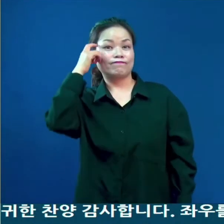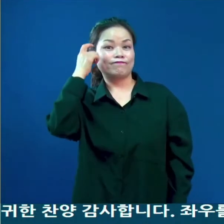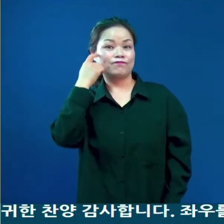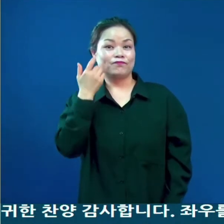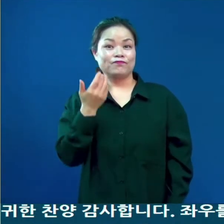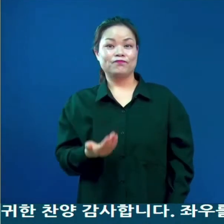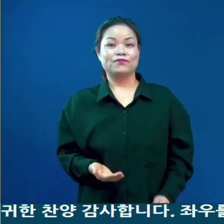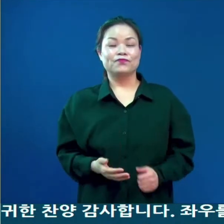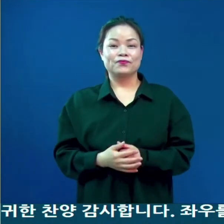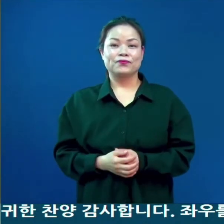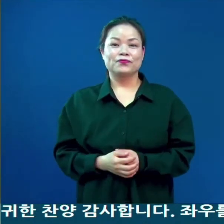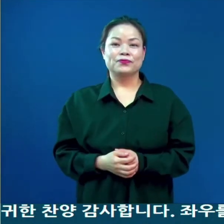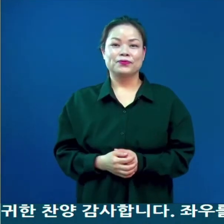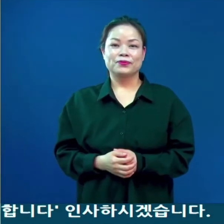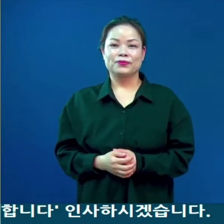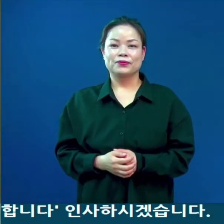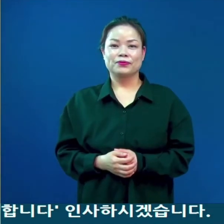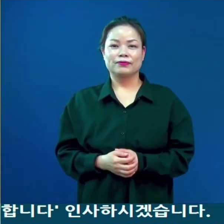드십니까?